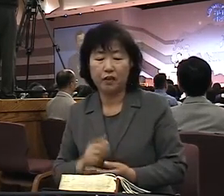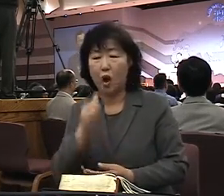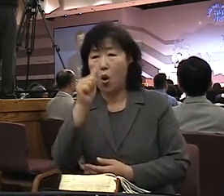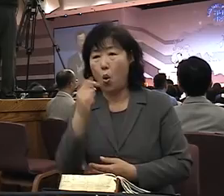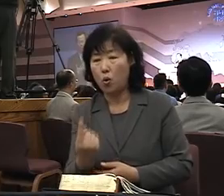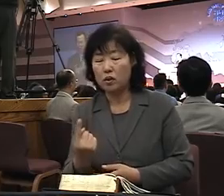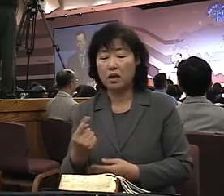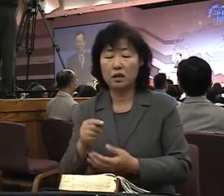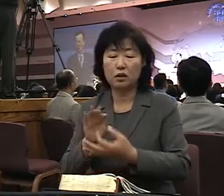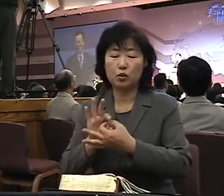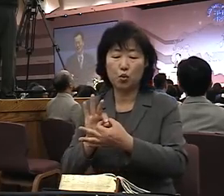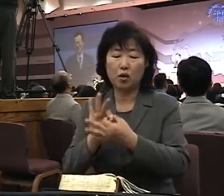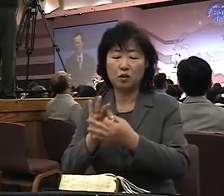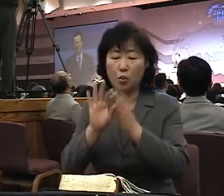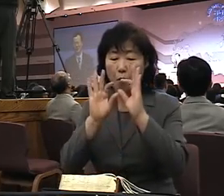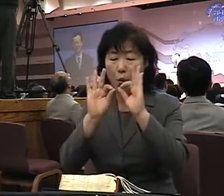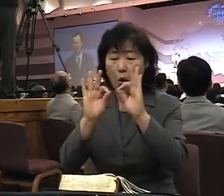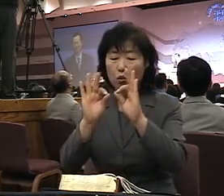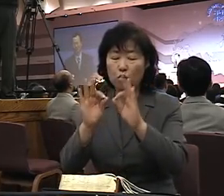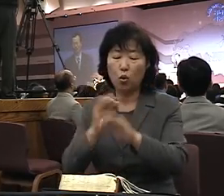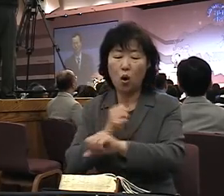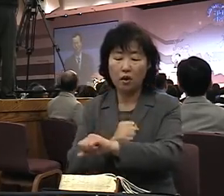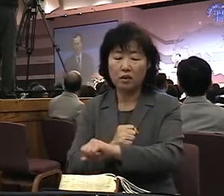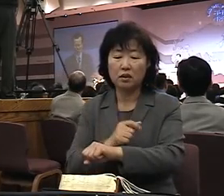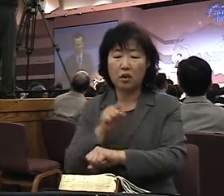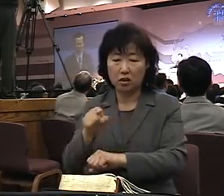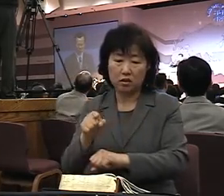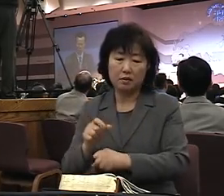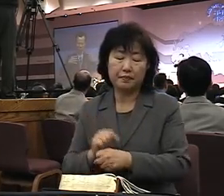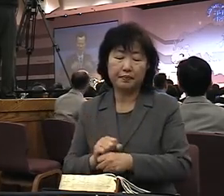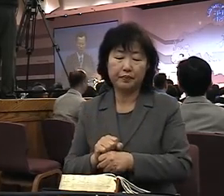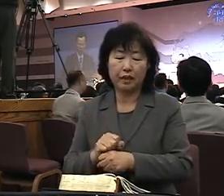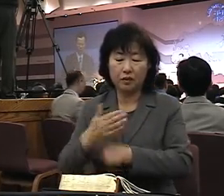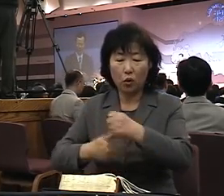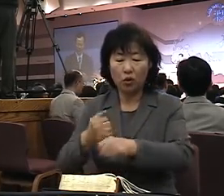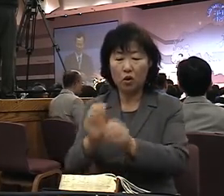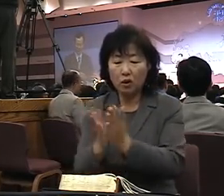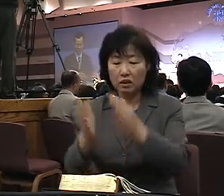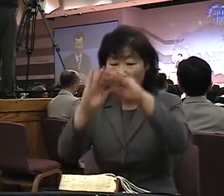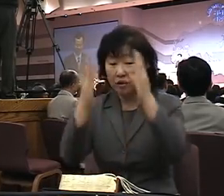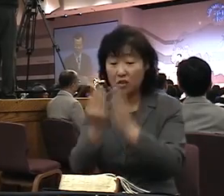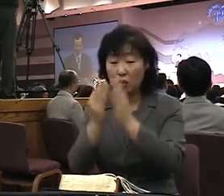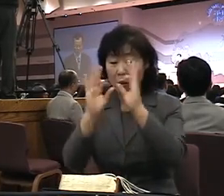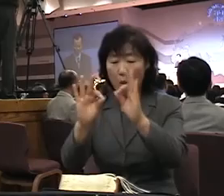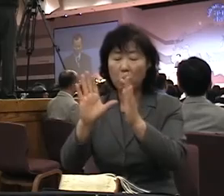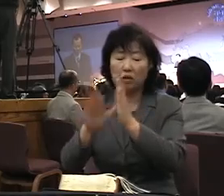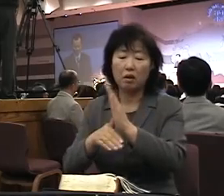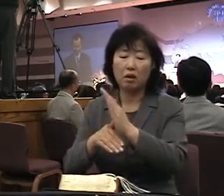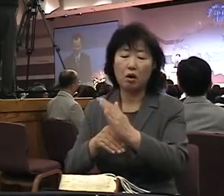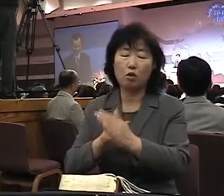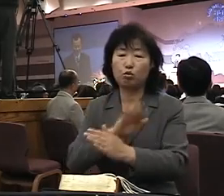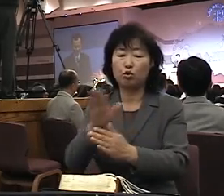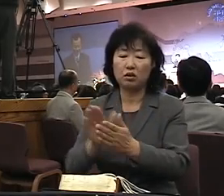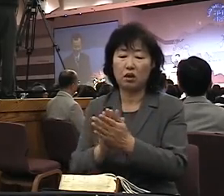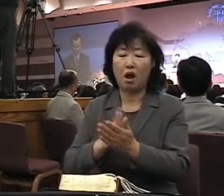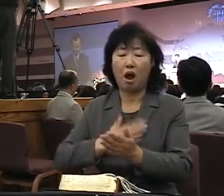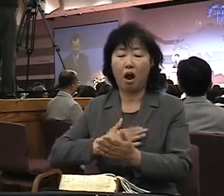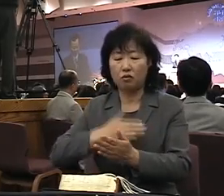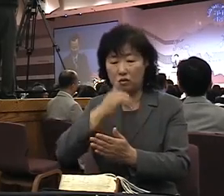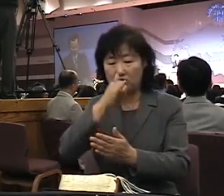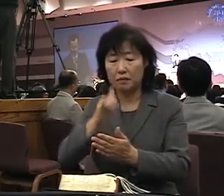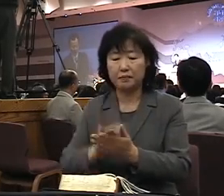호세아를 통해 보여주시고자 하는 것입니다. 성경 전체를 볼 때 우리가 알 수 있는 것이죠.